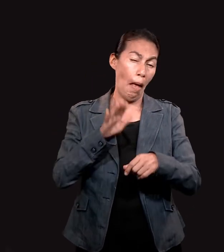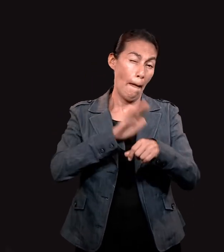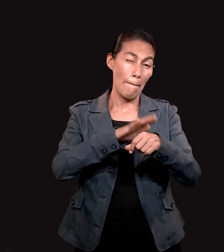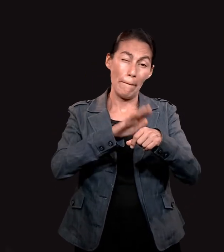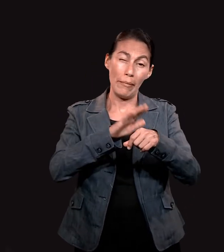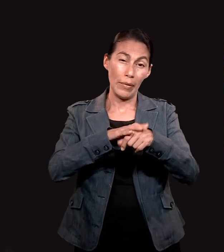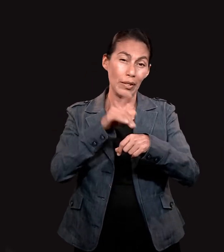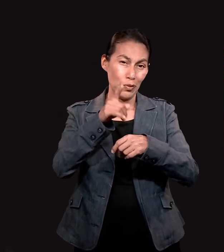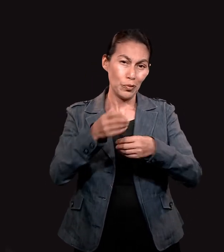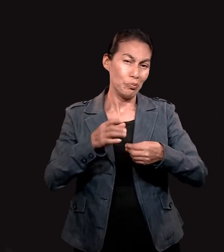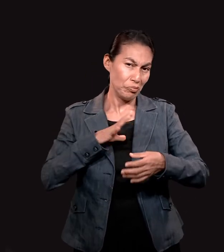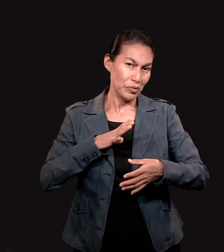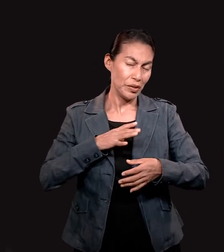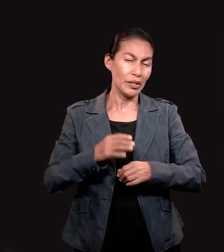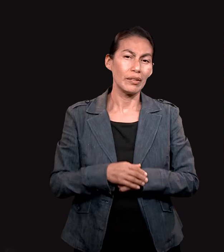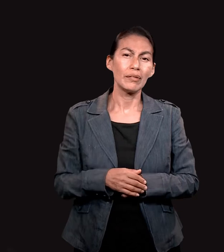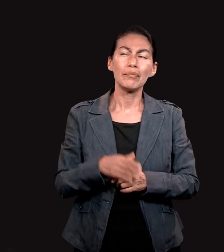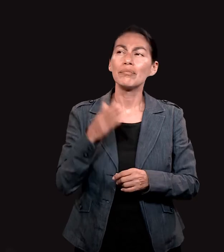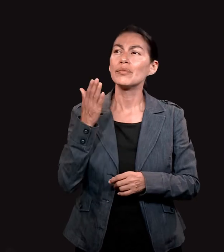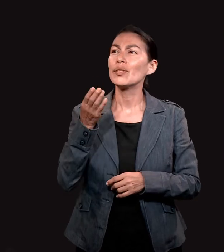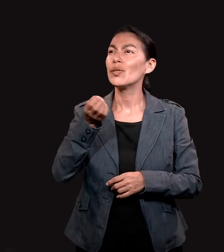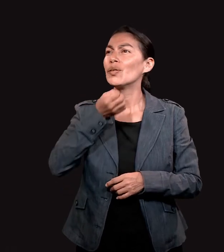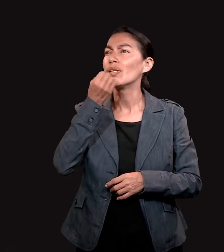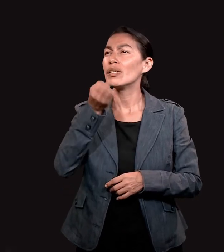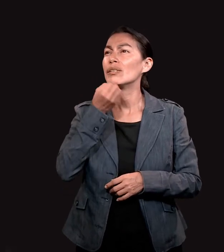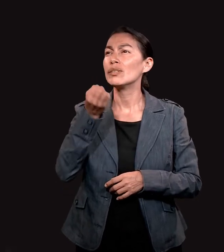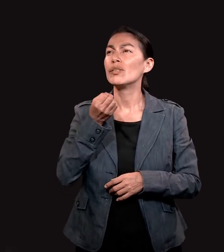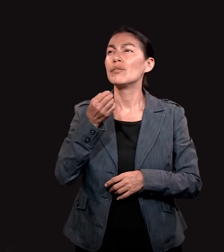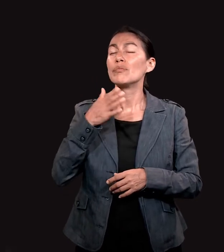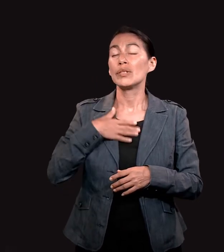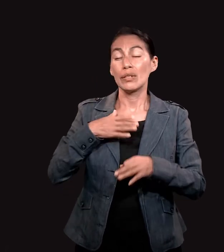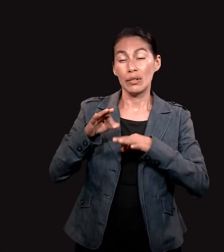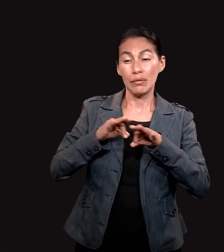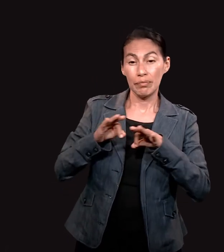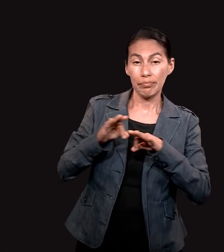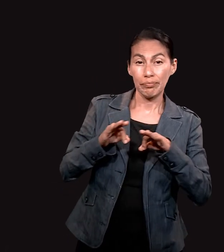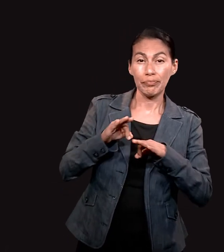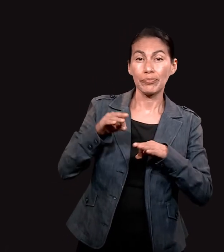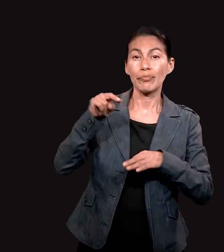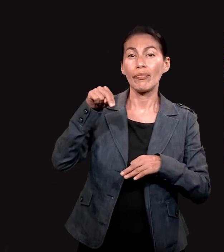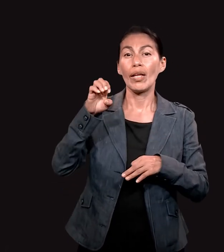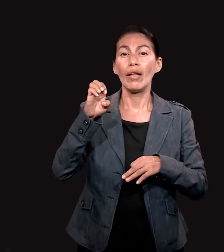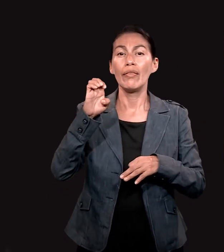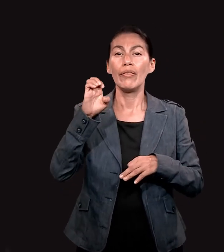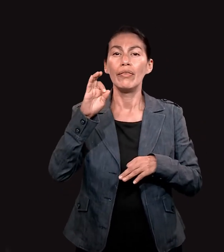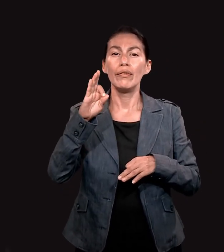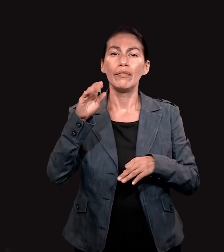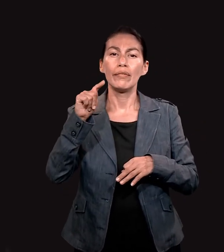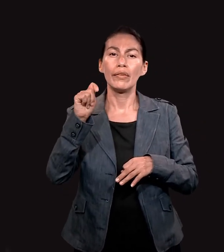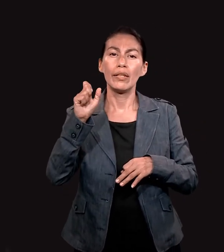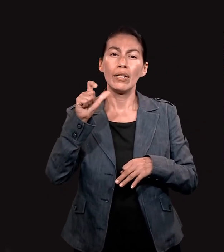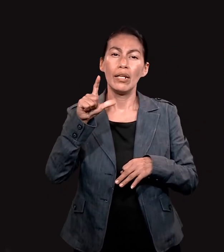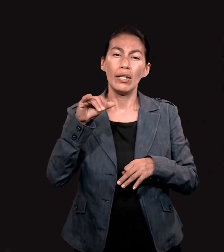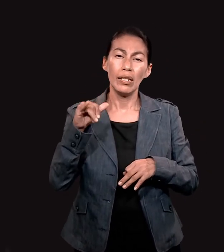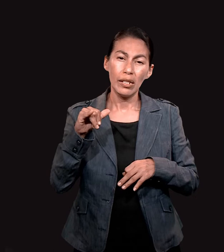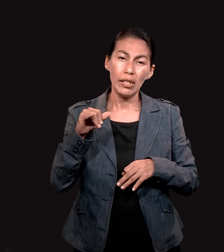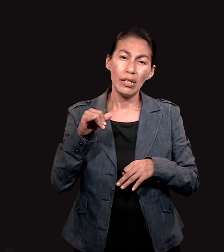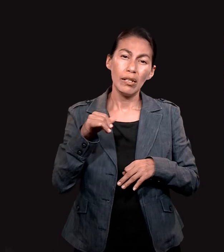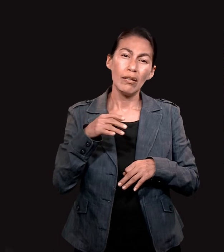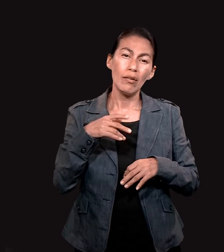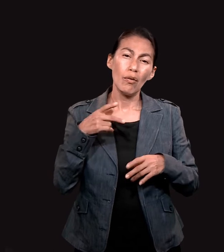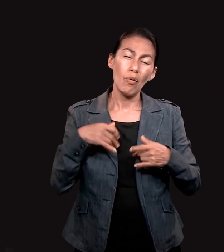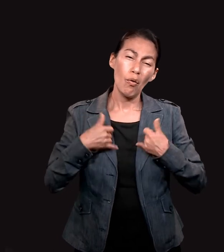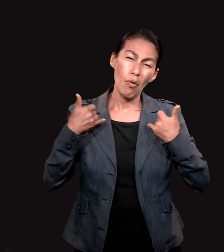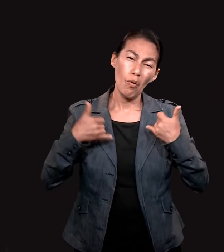más en su compañía. Pido oración por trabajo y por la salud de Neftalí, joven que sufrió un infarto. Vamos a